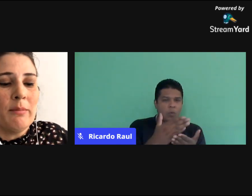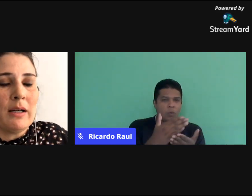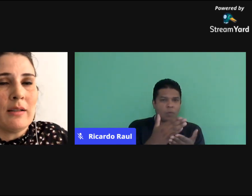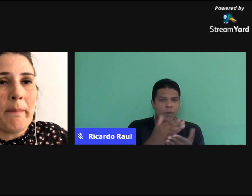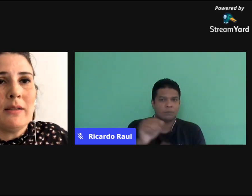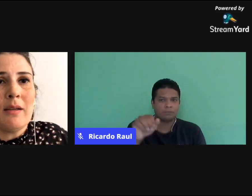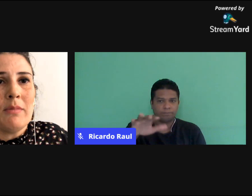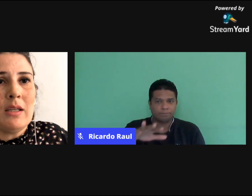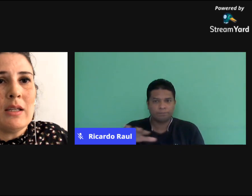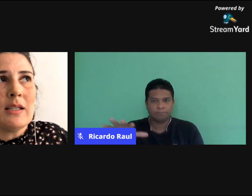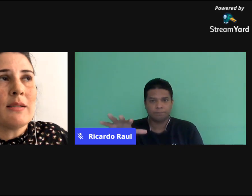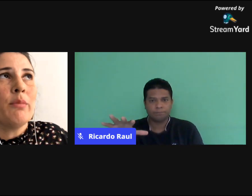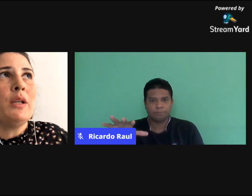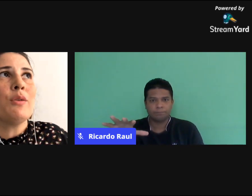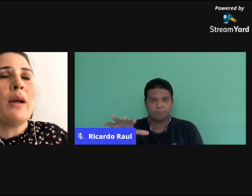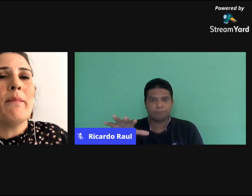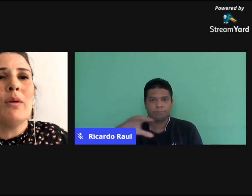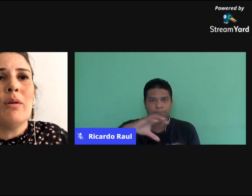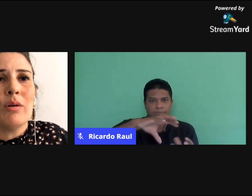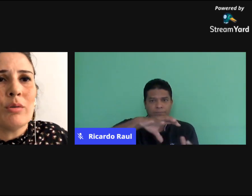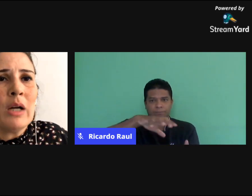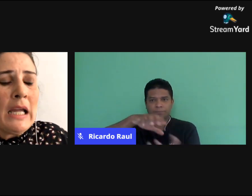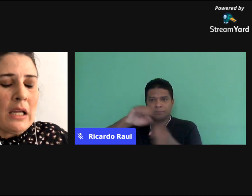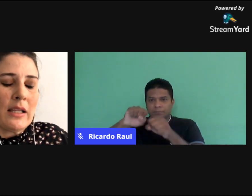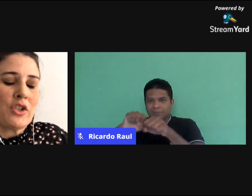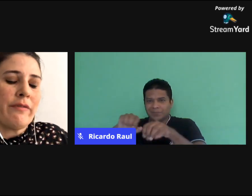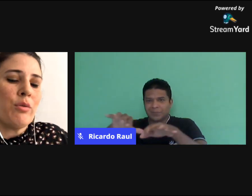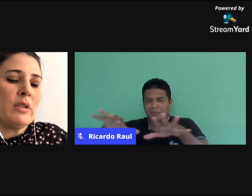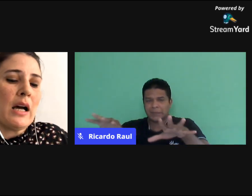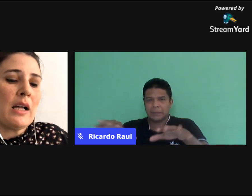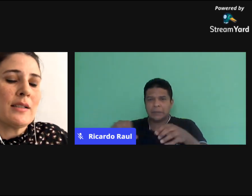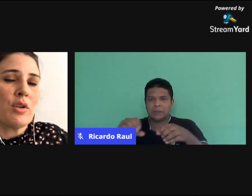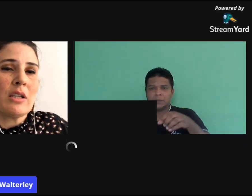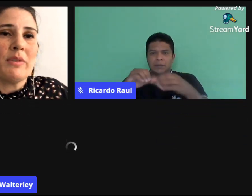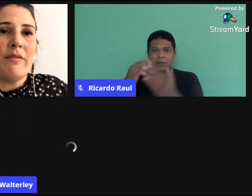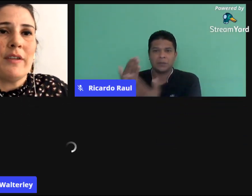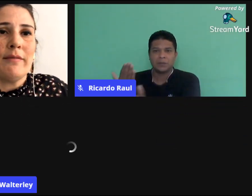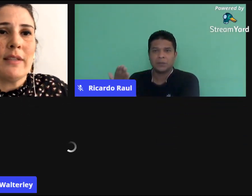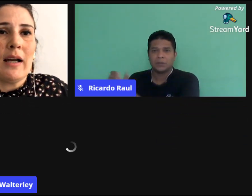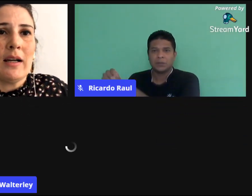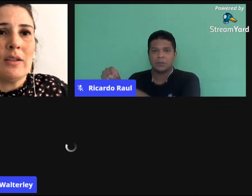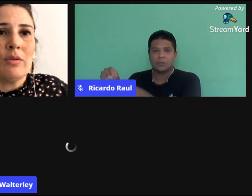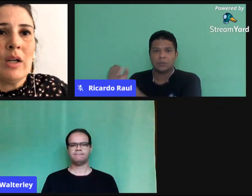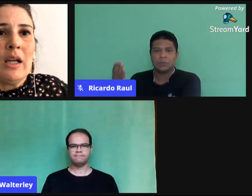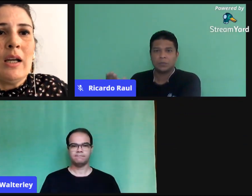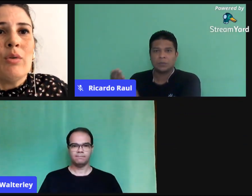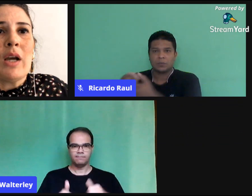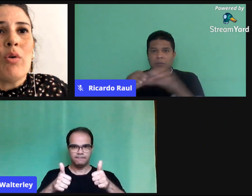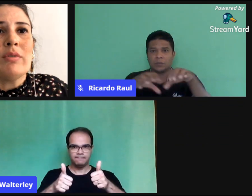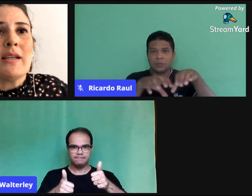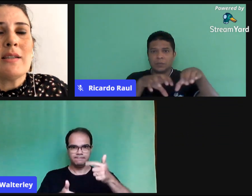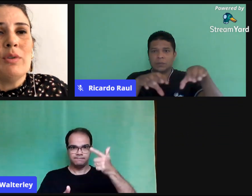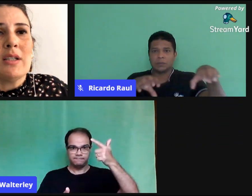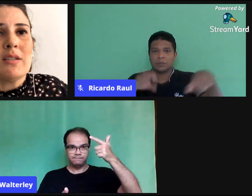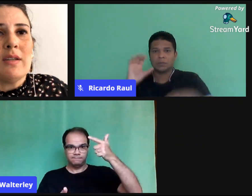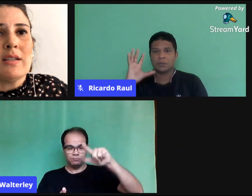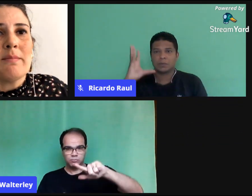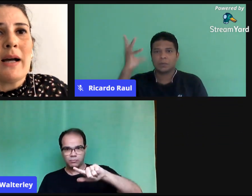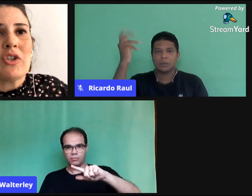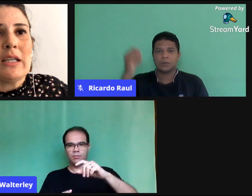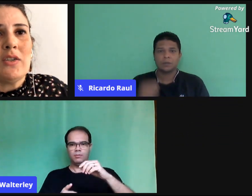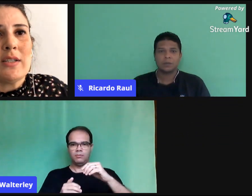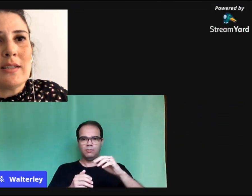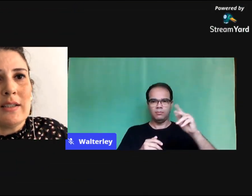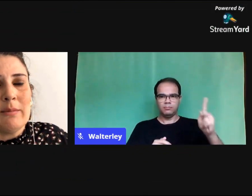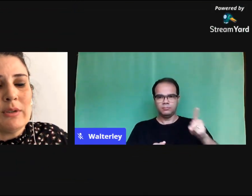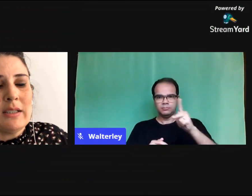panorama da pandemia, desse momento remoto, das dificuldades que nós temos enfrentado, o que acontece muitas vezes?